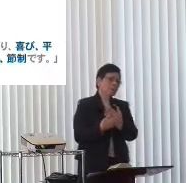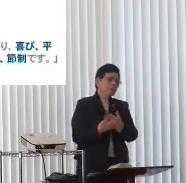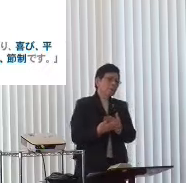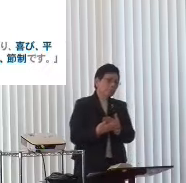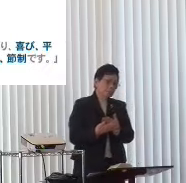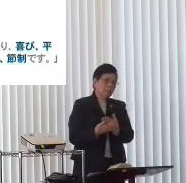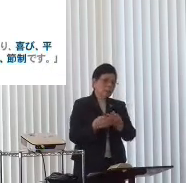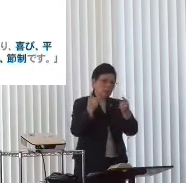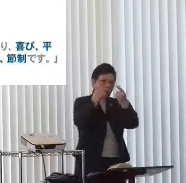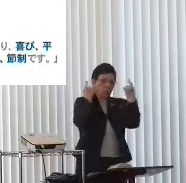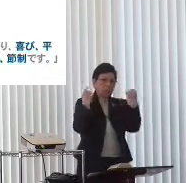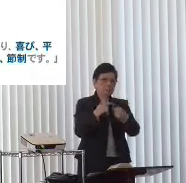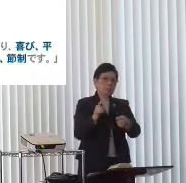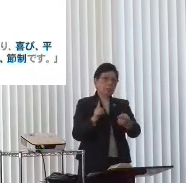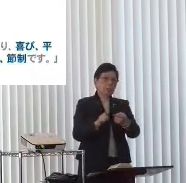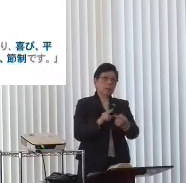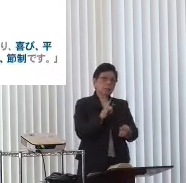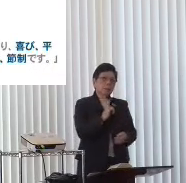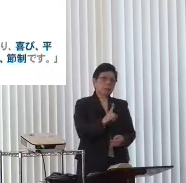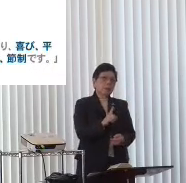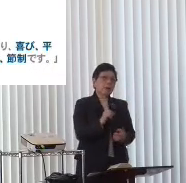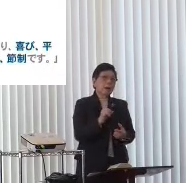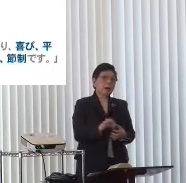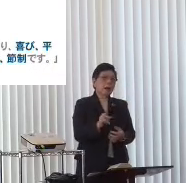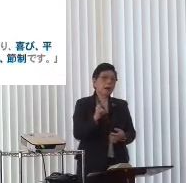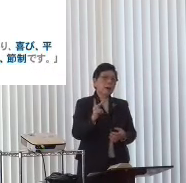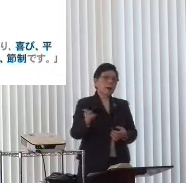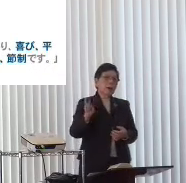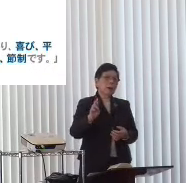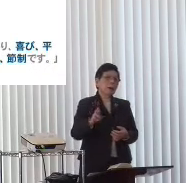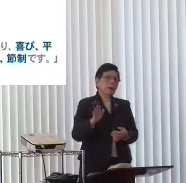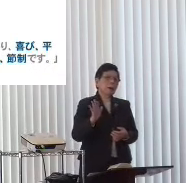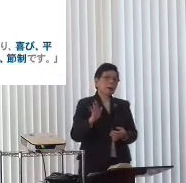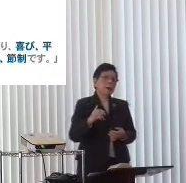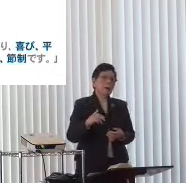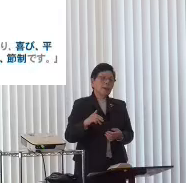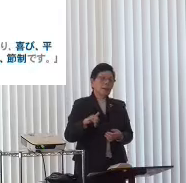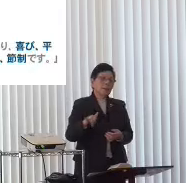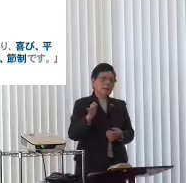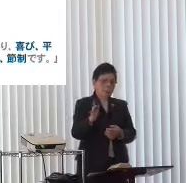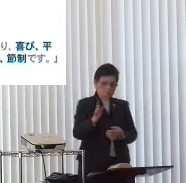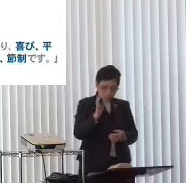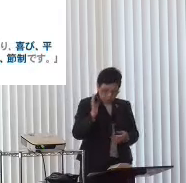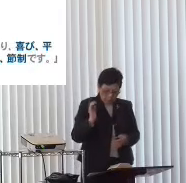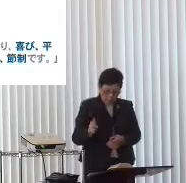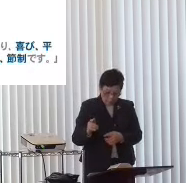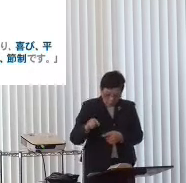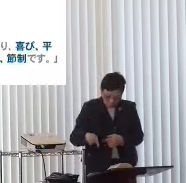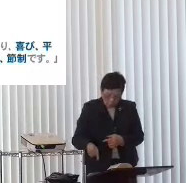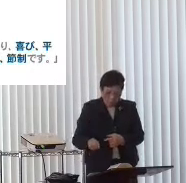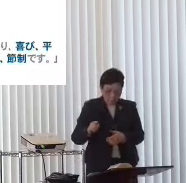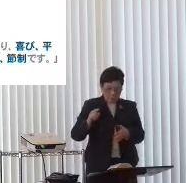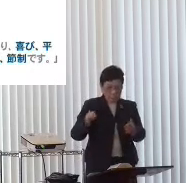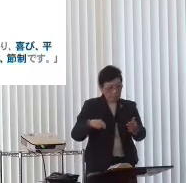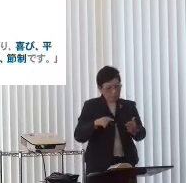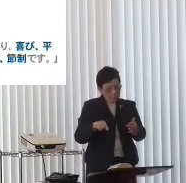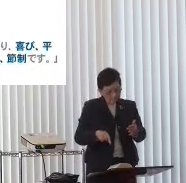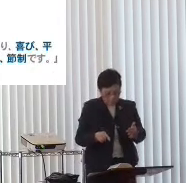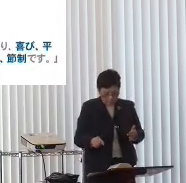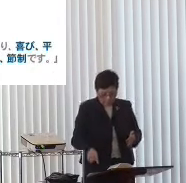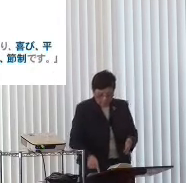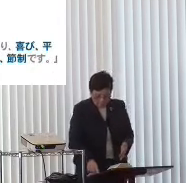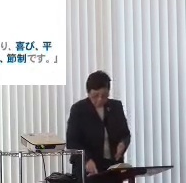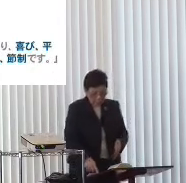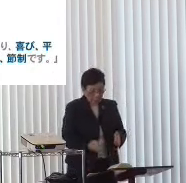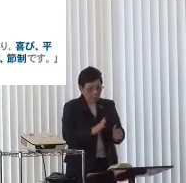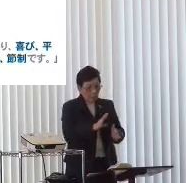なこととすれば、それはガラテヤ書にある霊の結ぶ実と言われているこれらのものも実